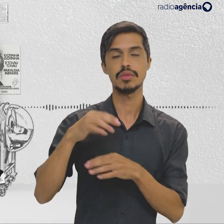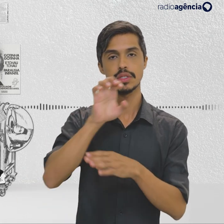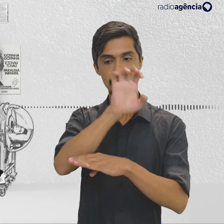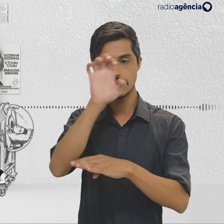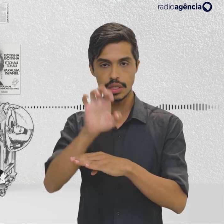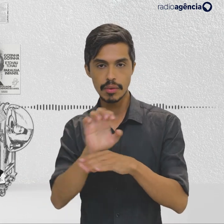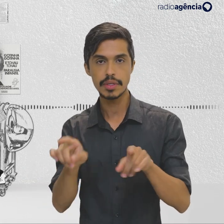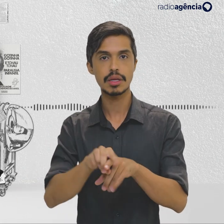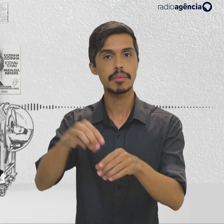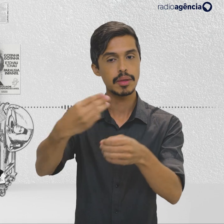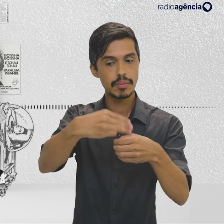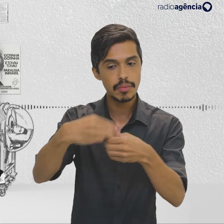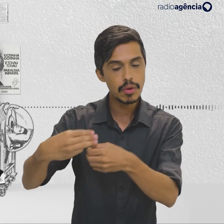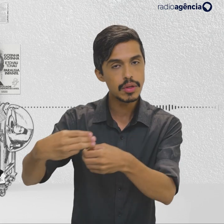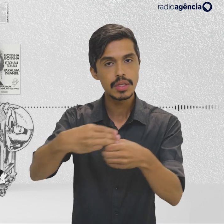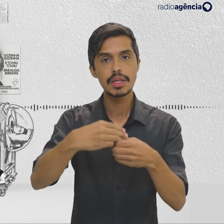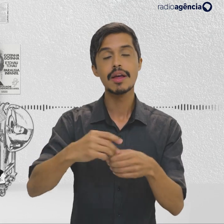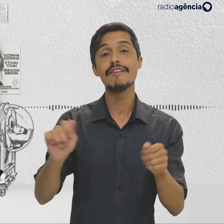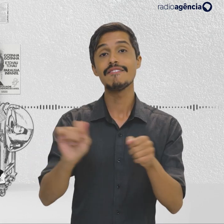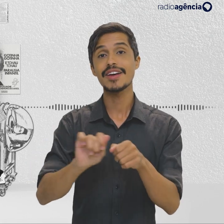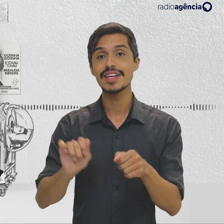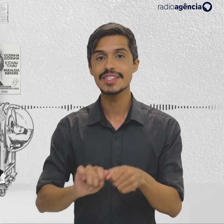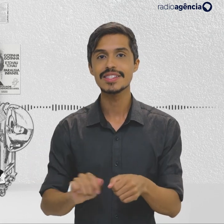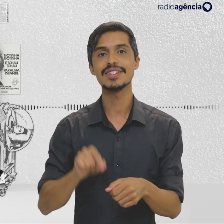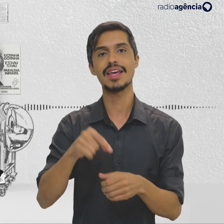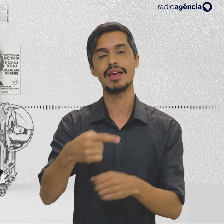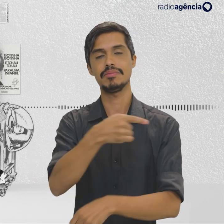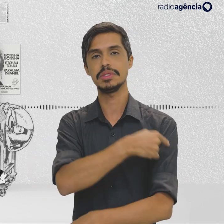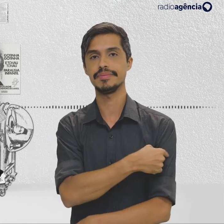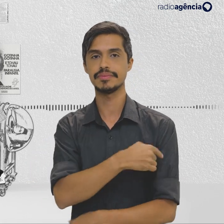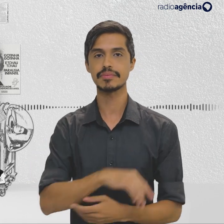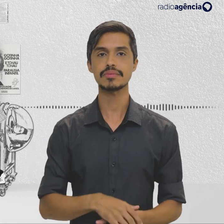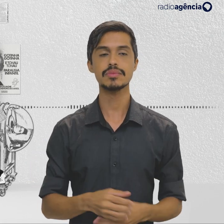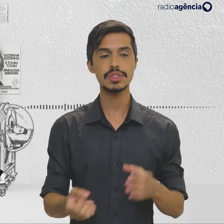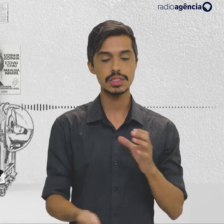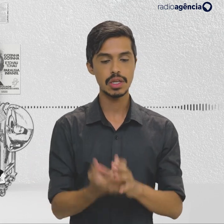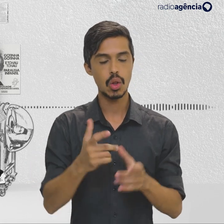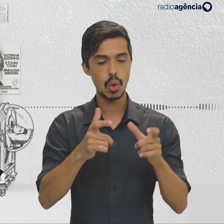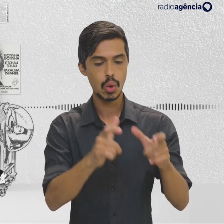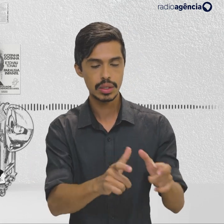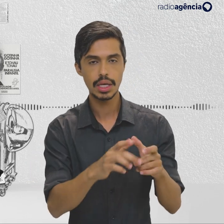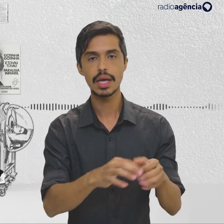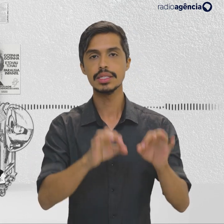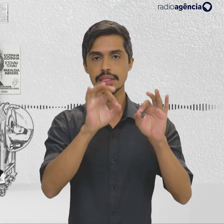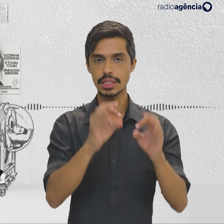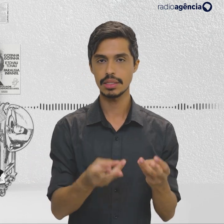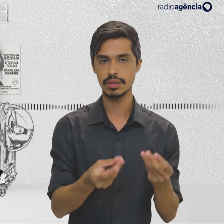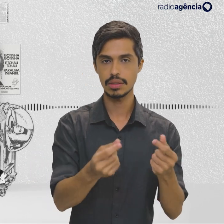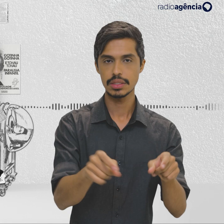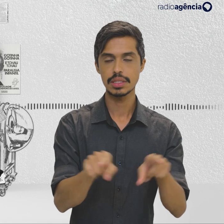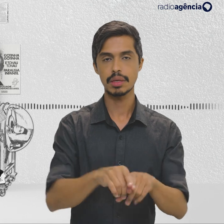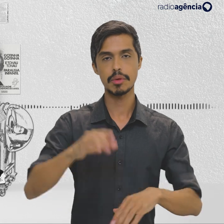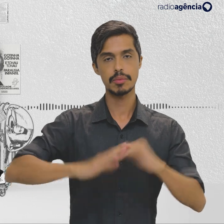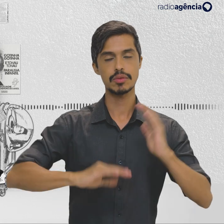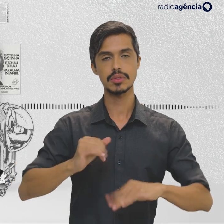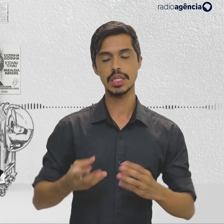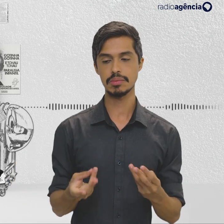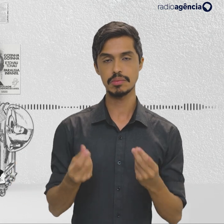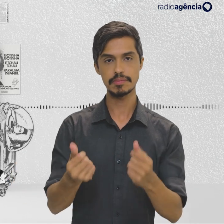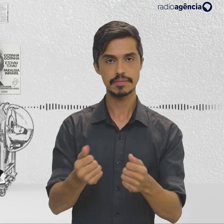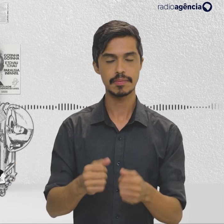dever dos estados e dos Municípios realizar a vacinação providenciando locais adequados e profissionais